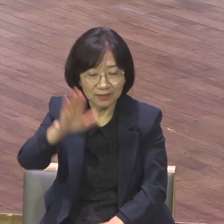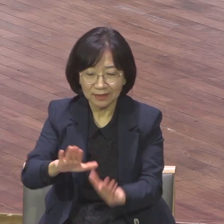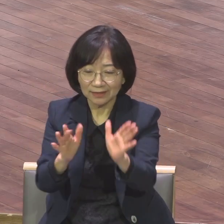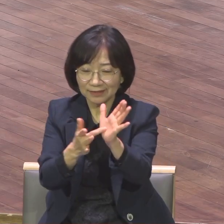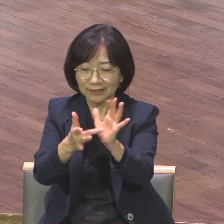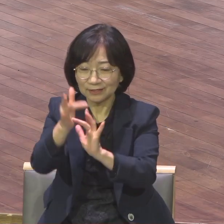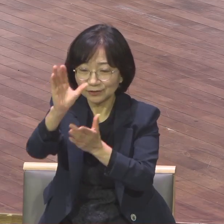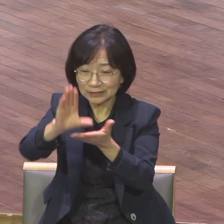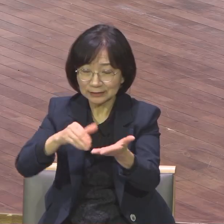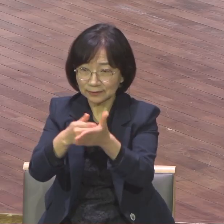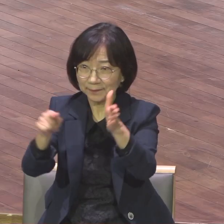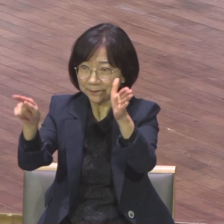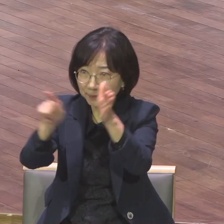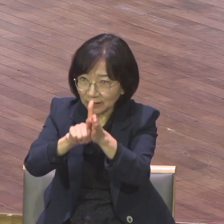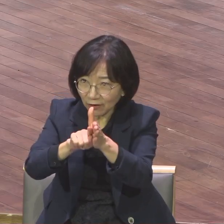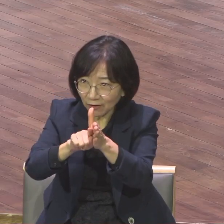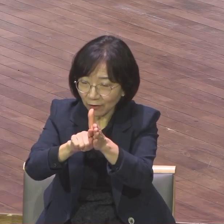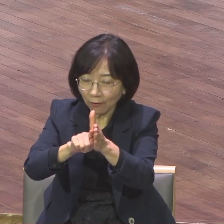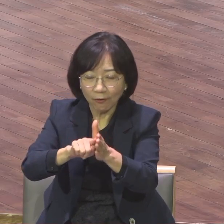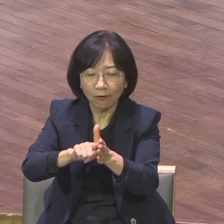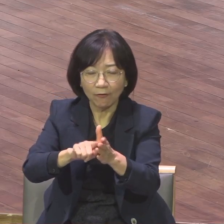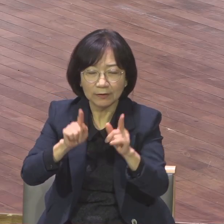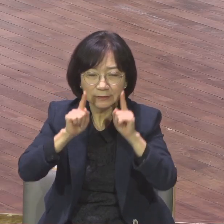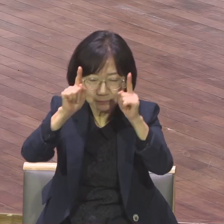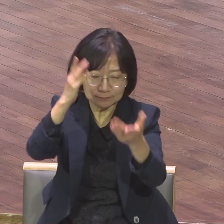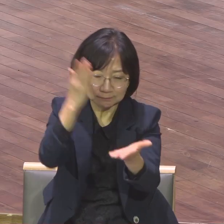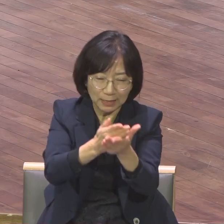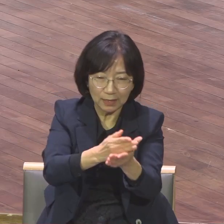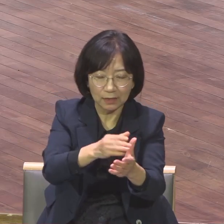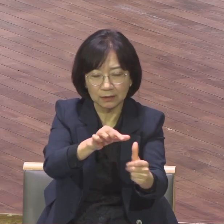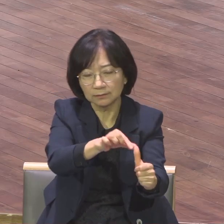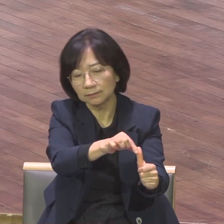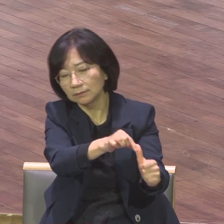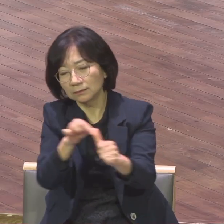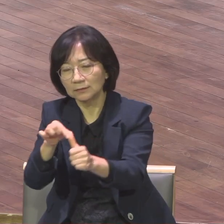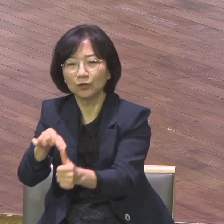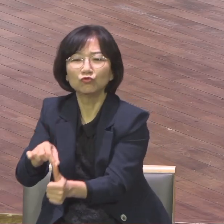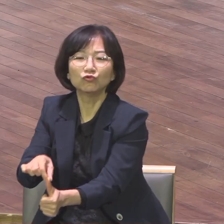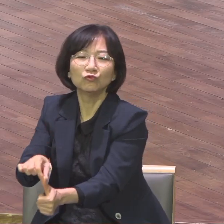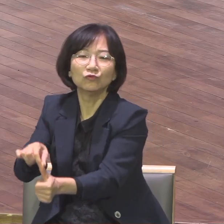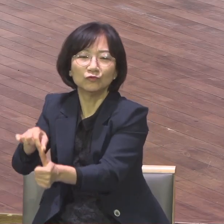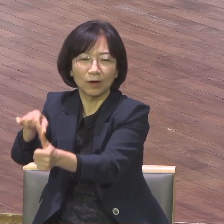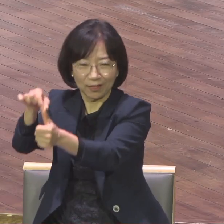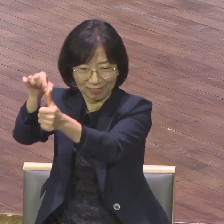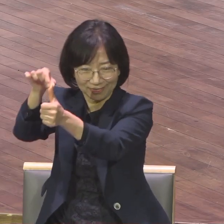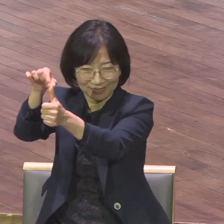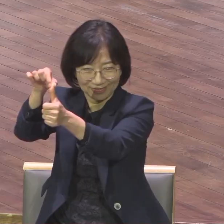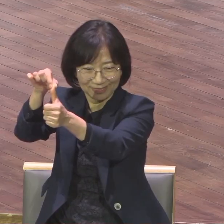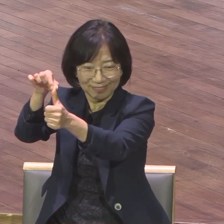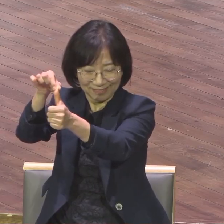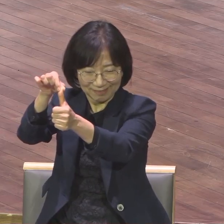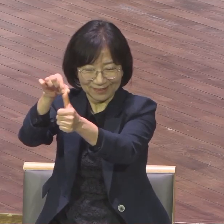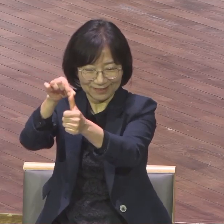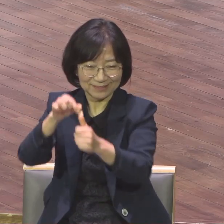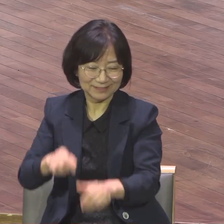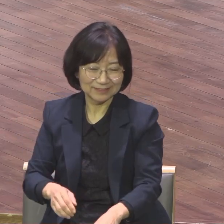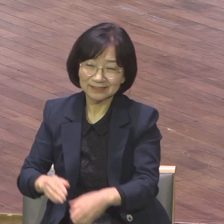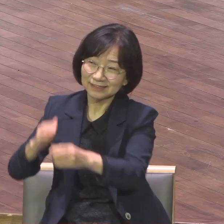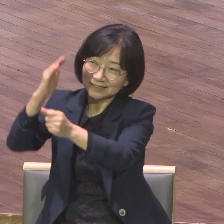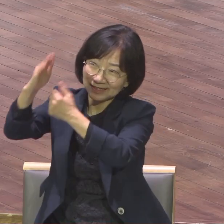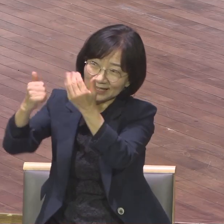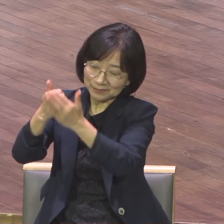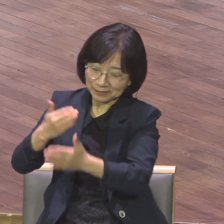얻는, 이거 하나님의 놀라운 사랑이요, 놀라운 메시지입니다. 아멘. 하나님 나를 구원하셨어. 이것이